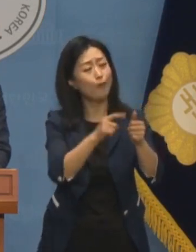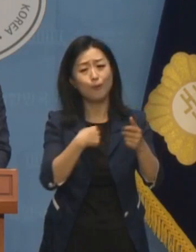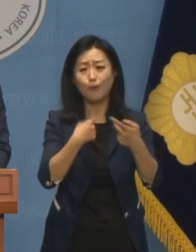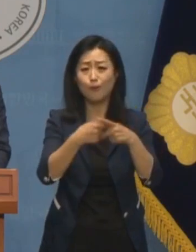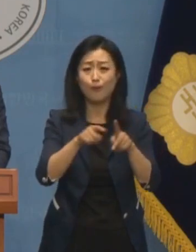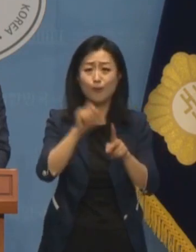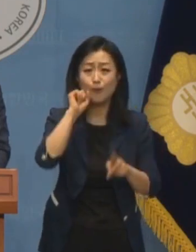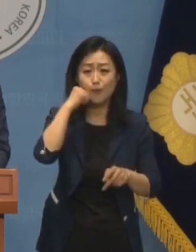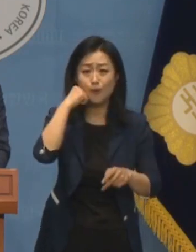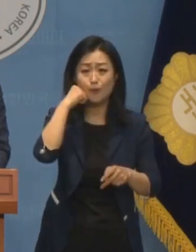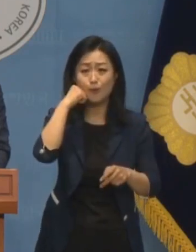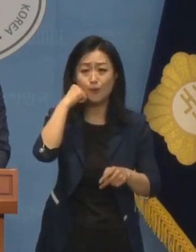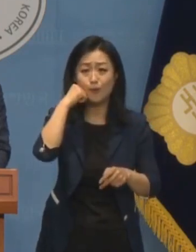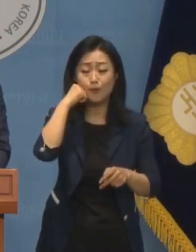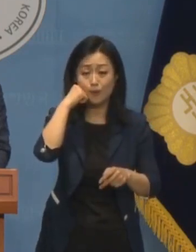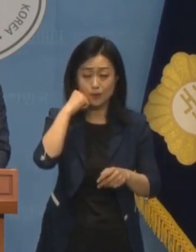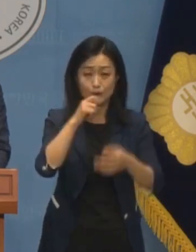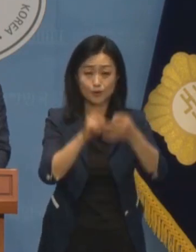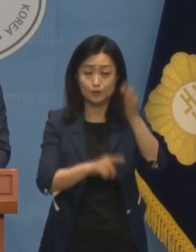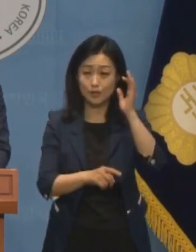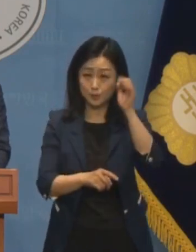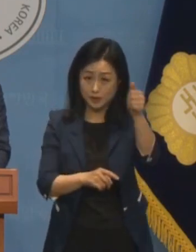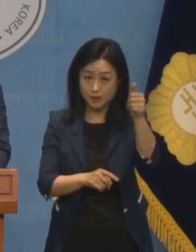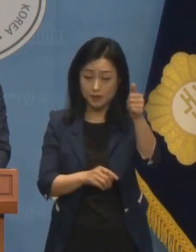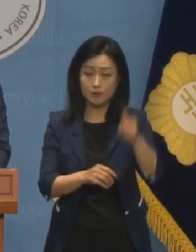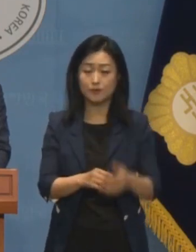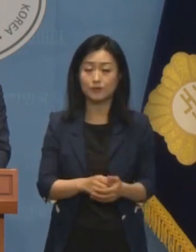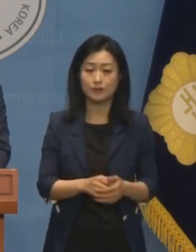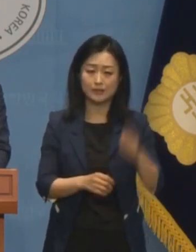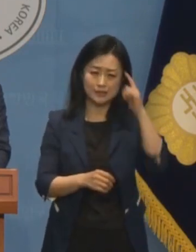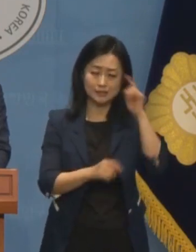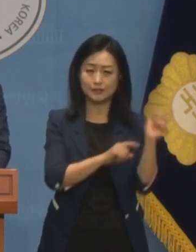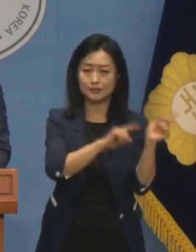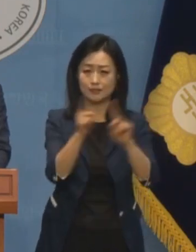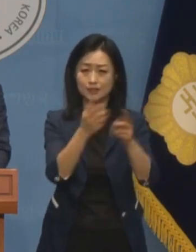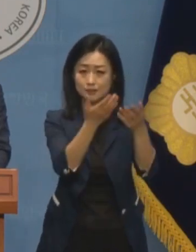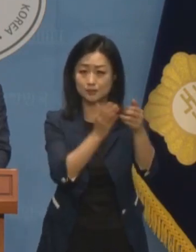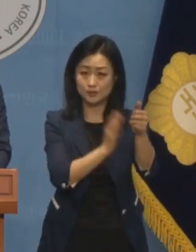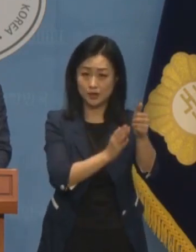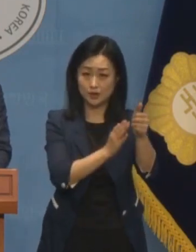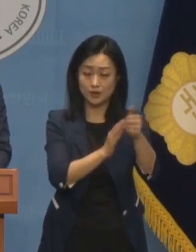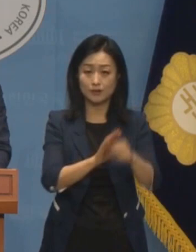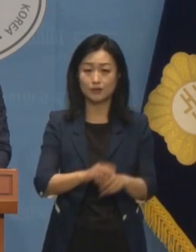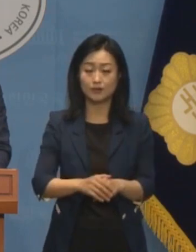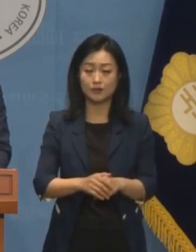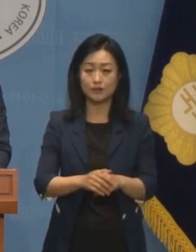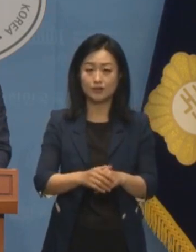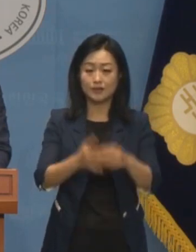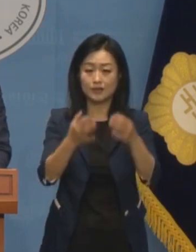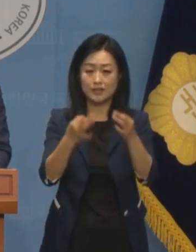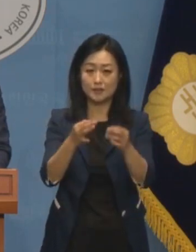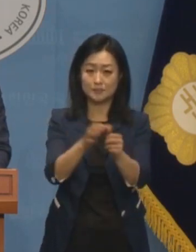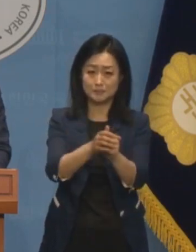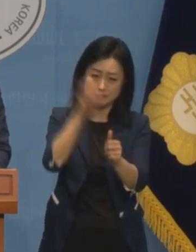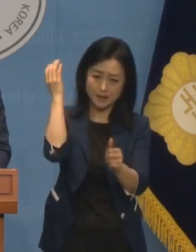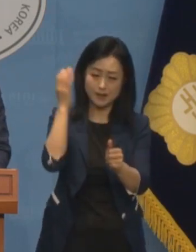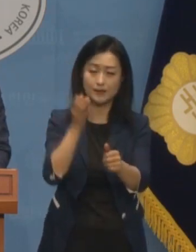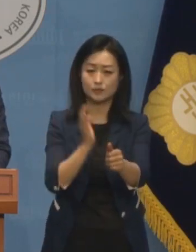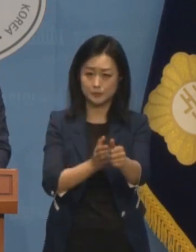수 없습니다. 윤석열 대통령은 이성을 되찾고 이제라도 지명을